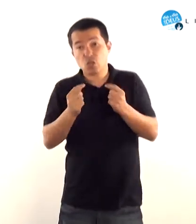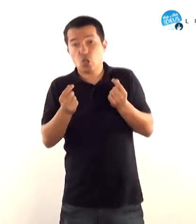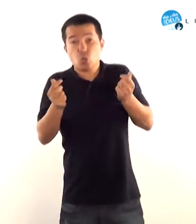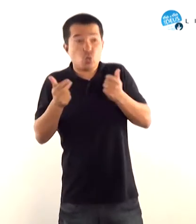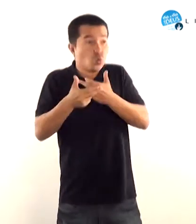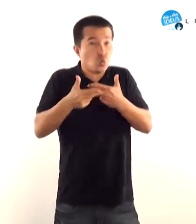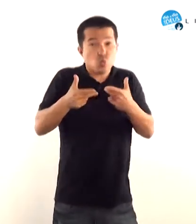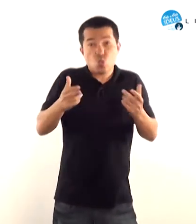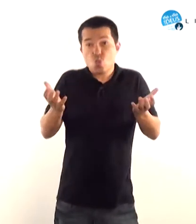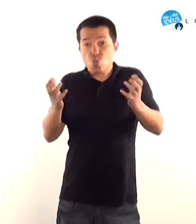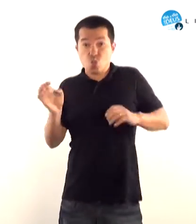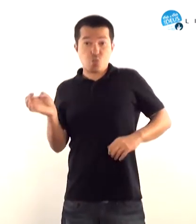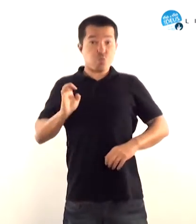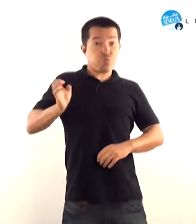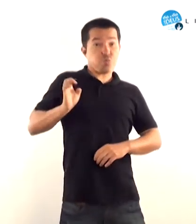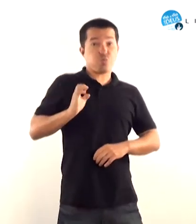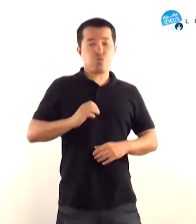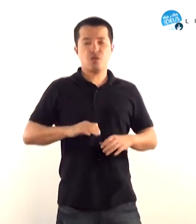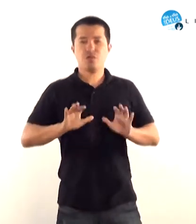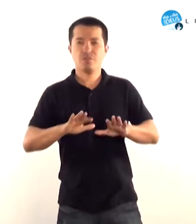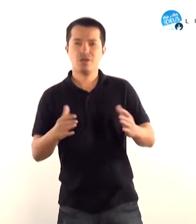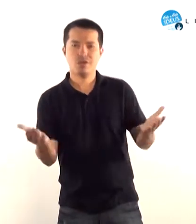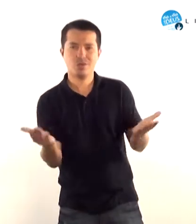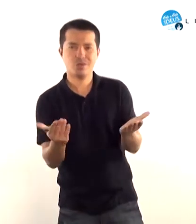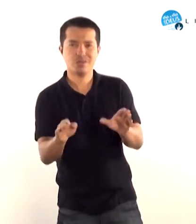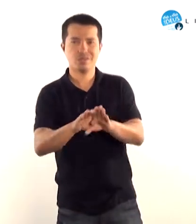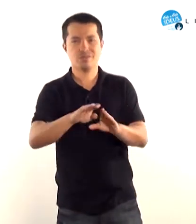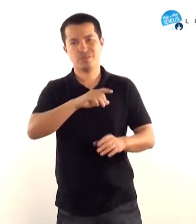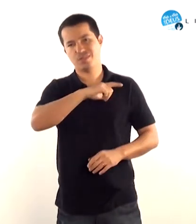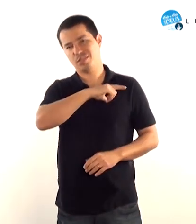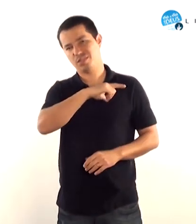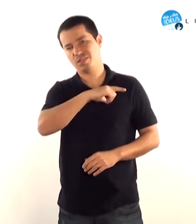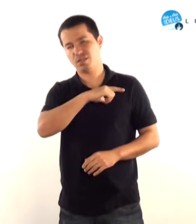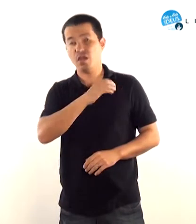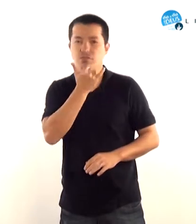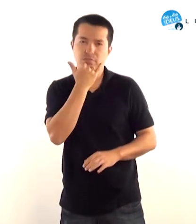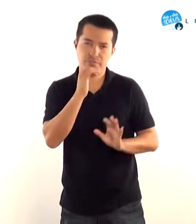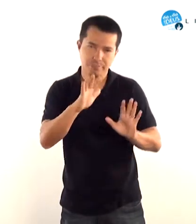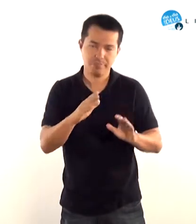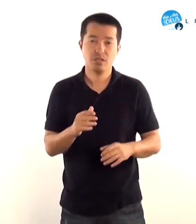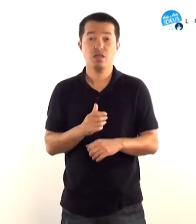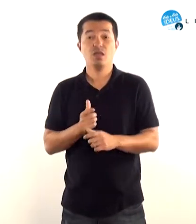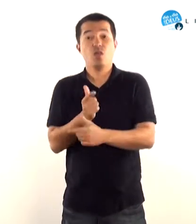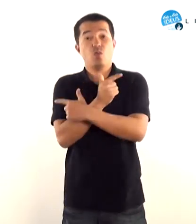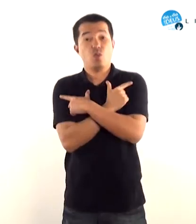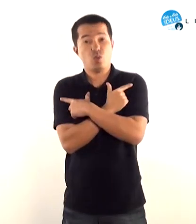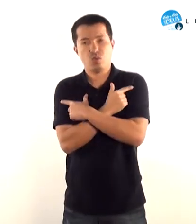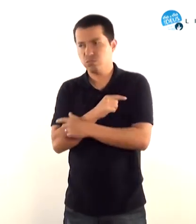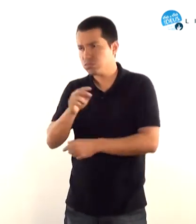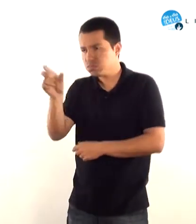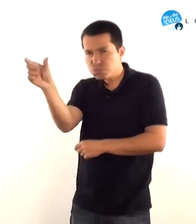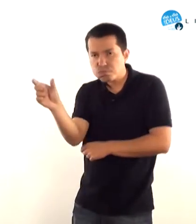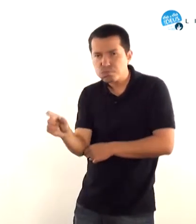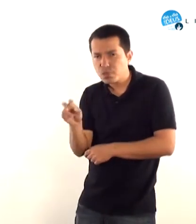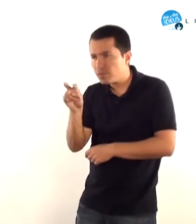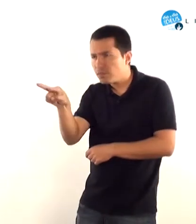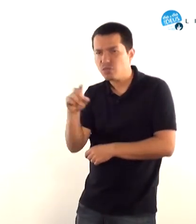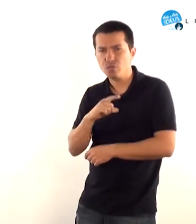eram os jeitos de Deus. E Abraão viu, ou melhor, Ló viu,